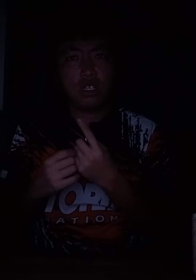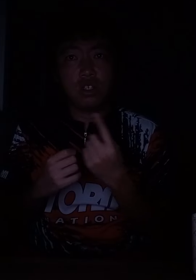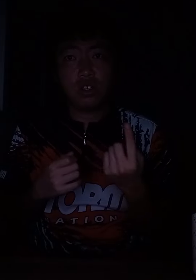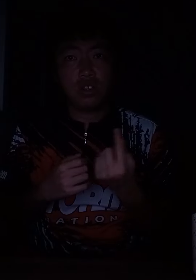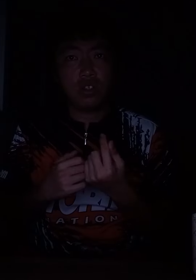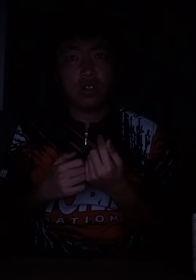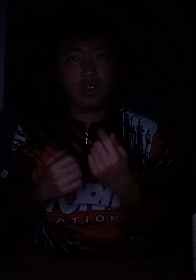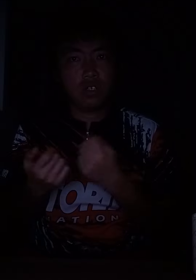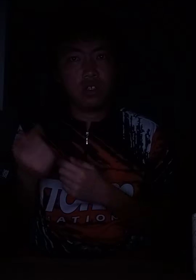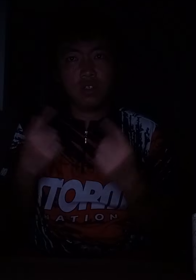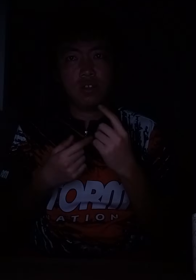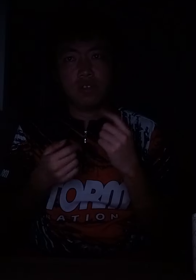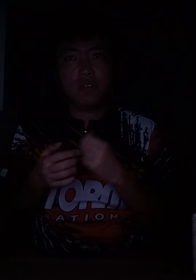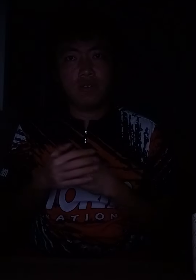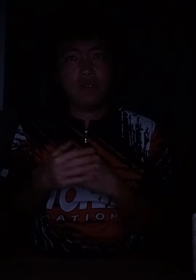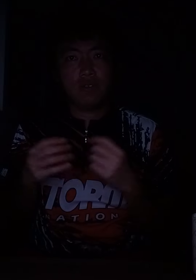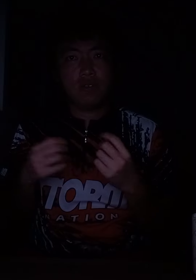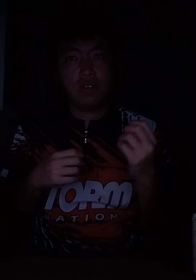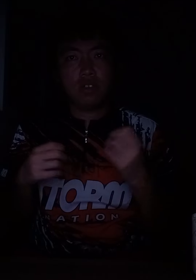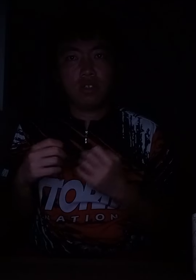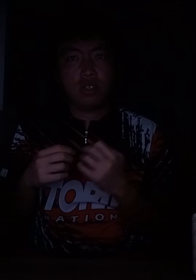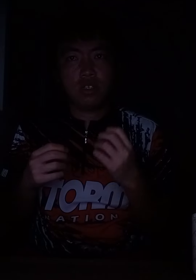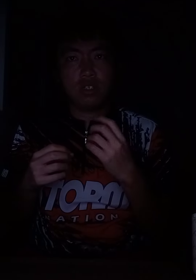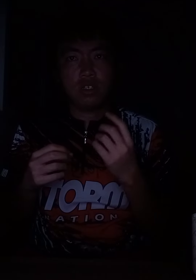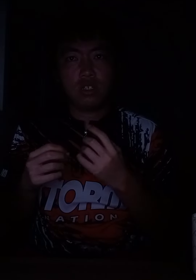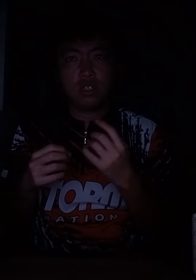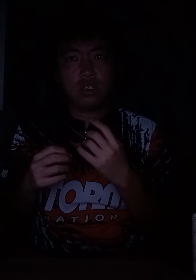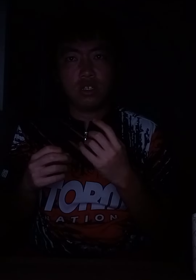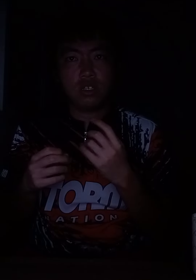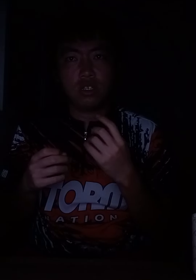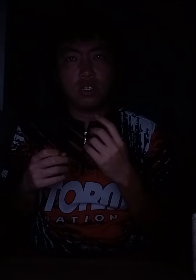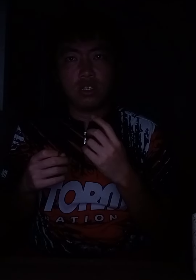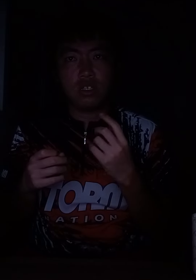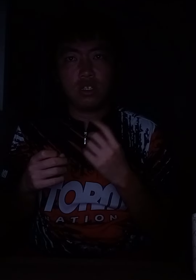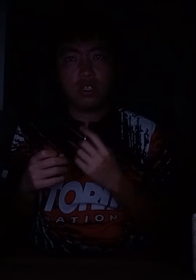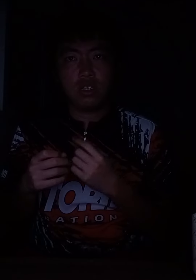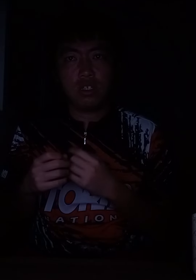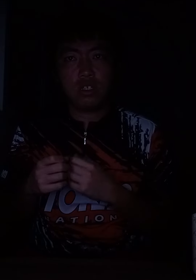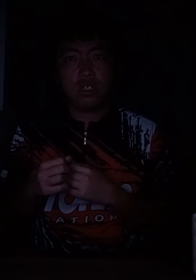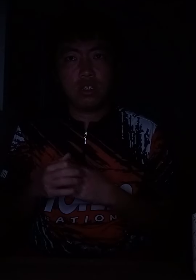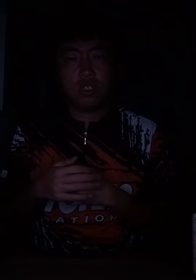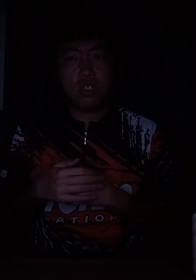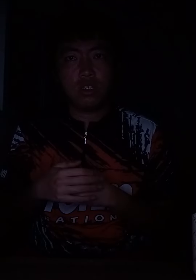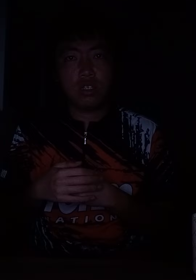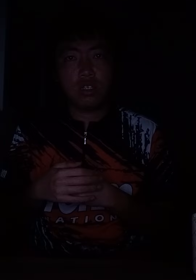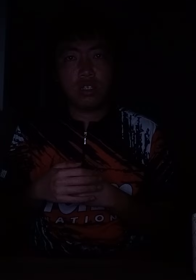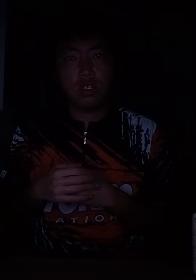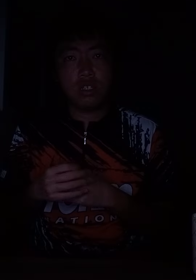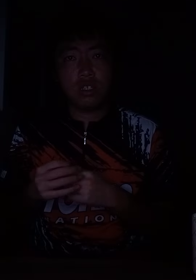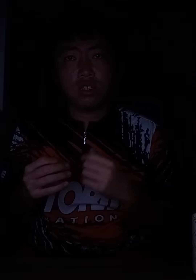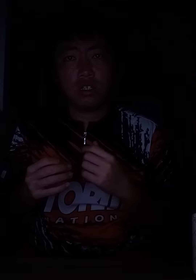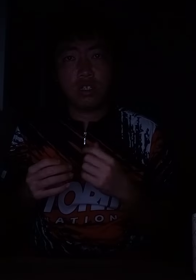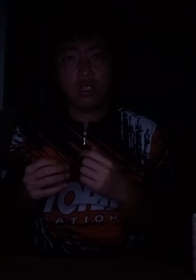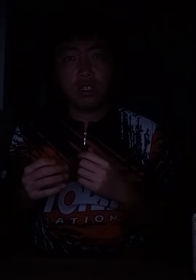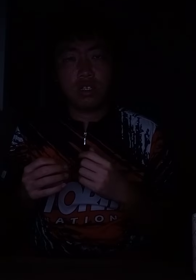이런 경우가 있잖아요. 이분도 사실 알코올, 이 사람도 알코올 중독이라는 거. 일반상 여기 다 술 잡수시잖아요. 소주 7병